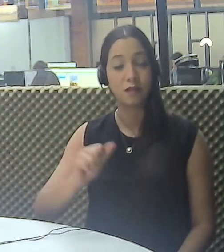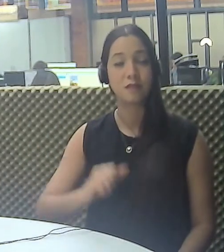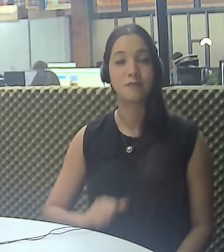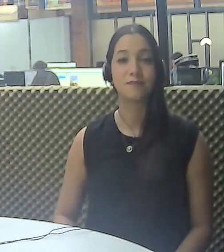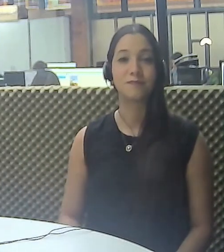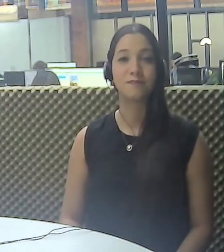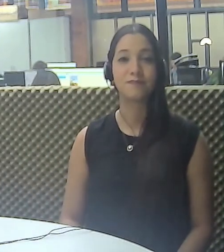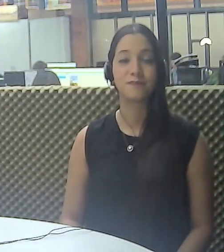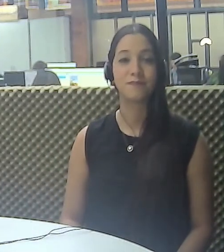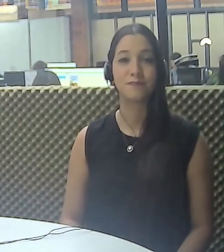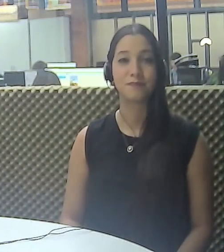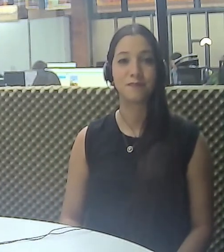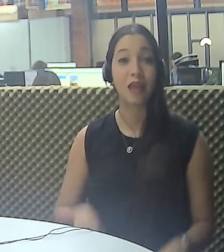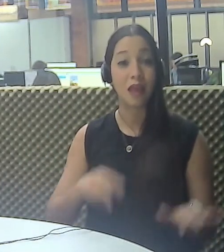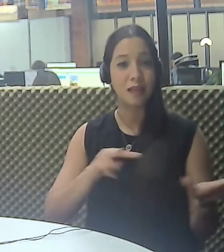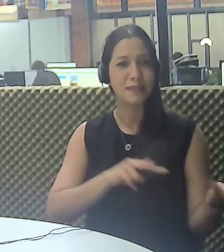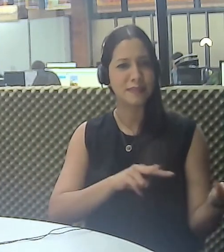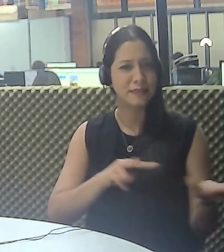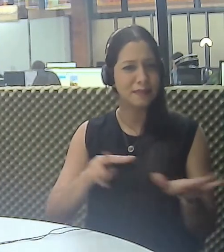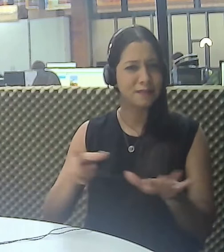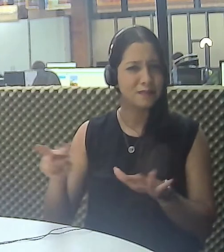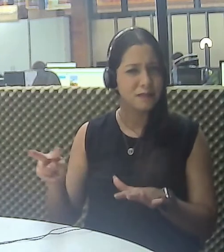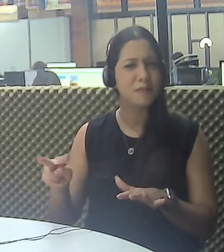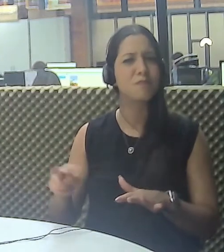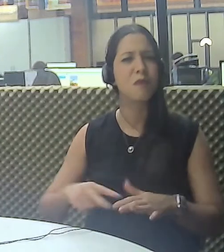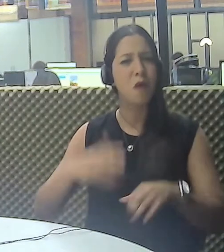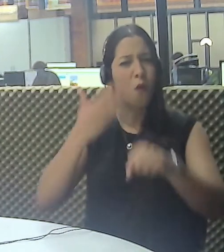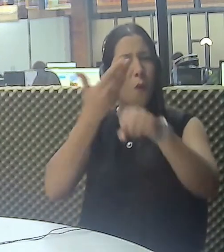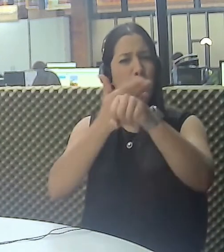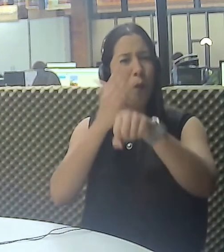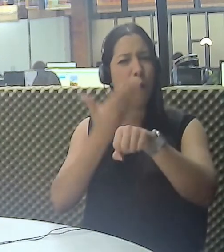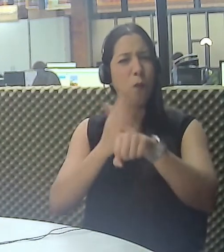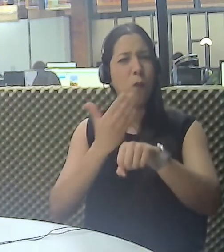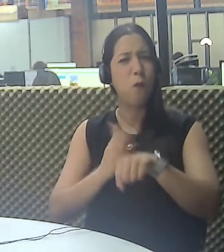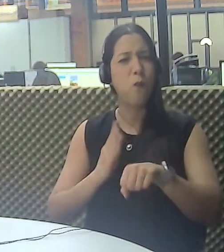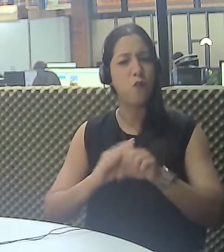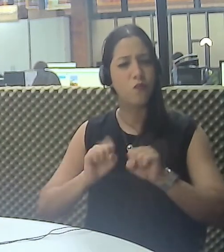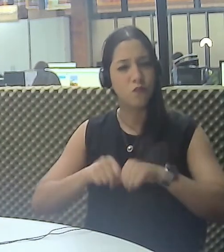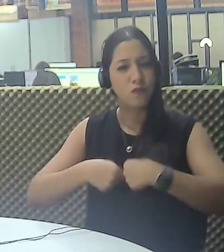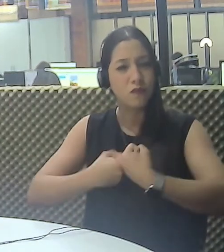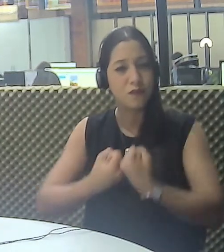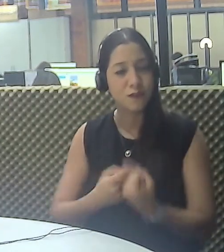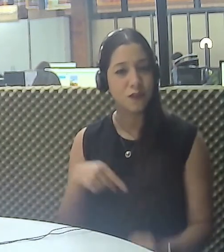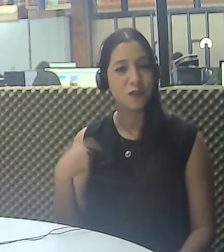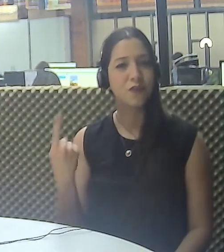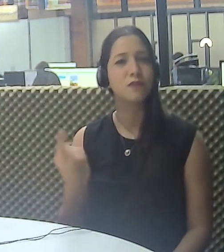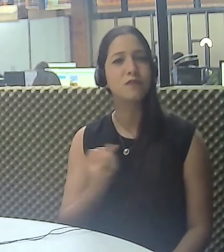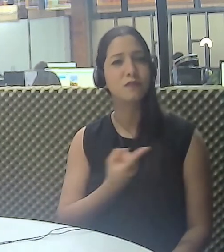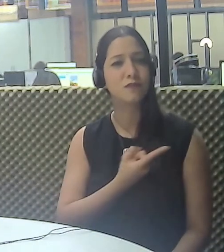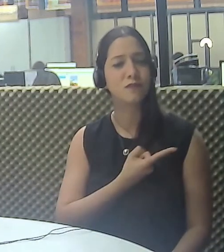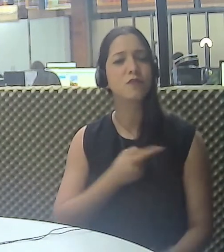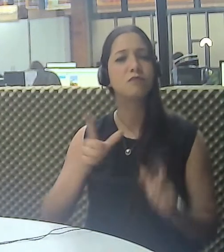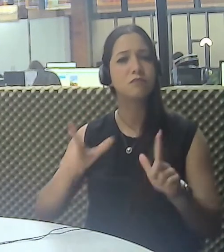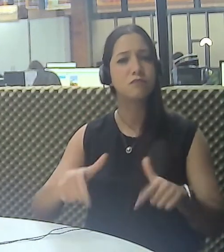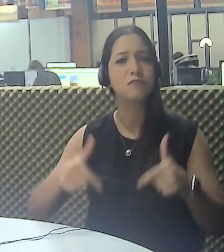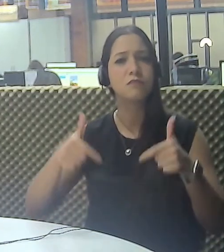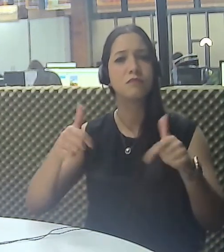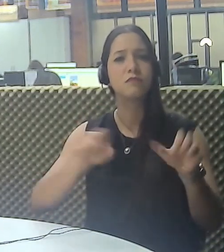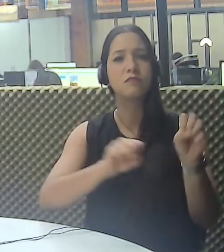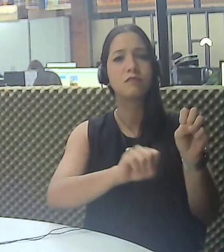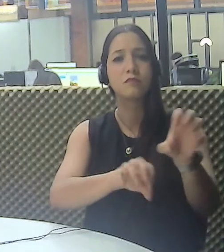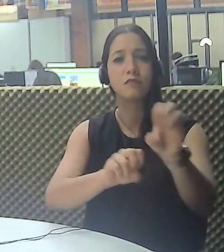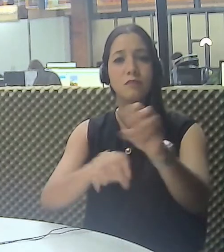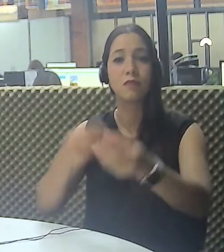Souza. Foi uma semana bem intensa, na qual intensificamos nossas ações de educação